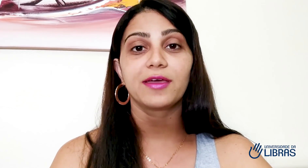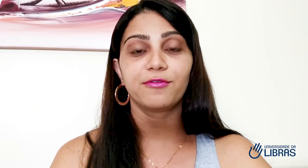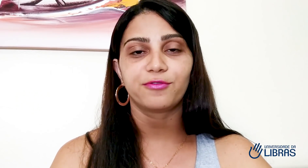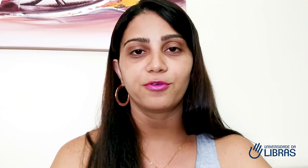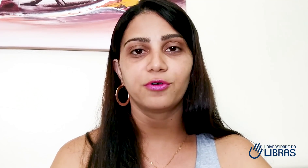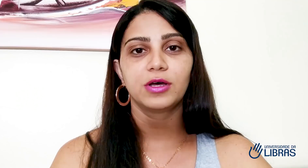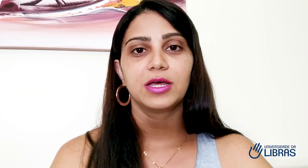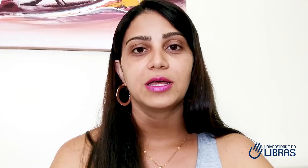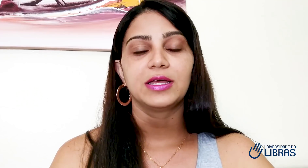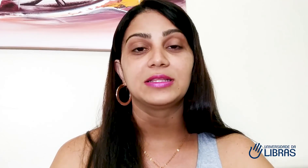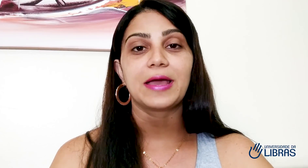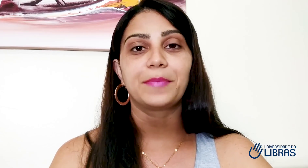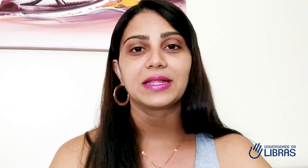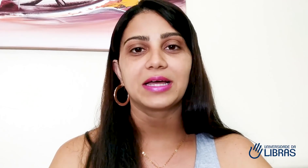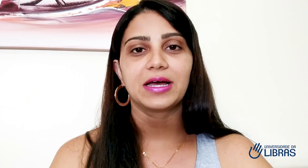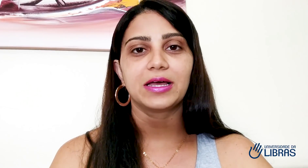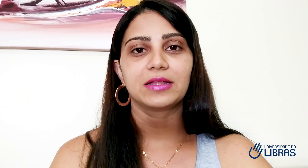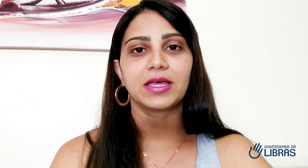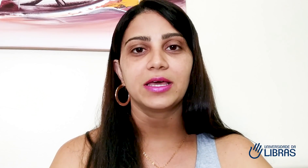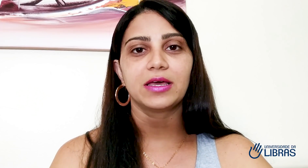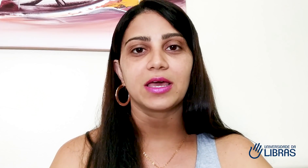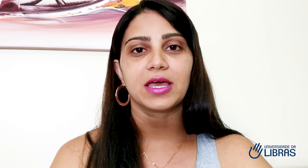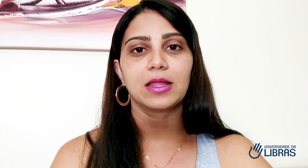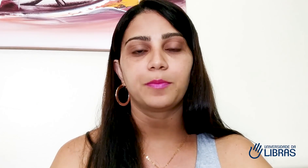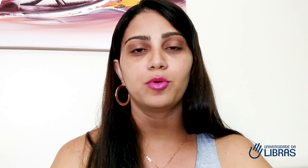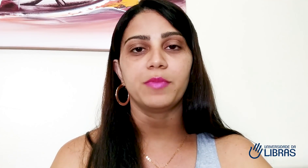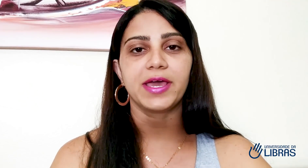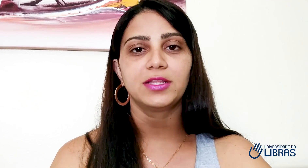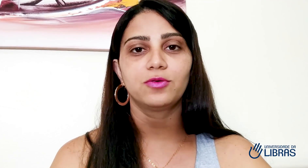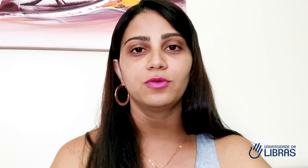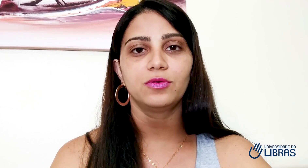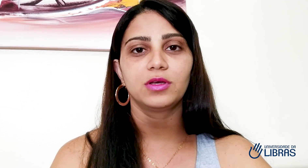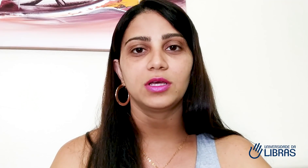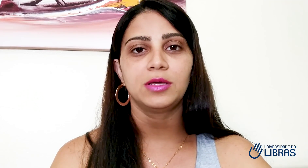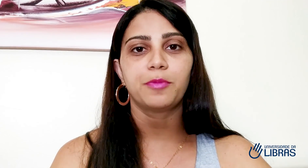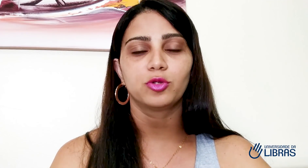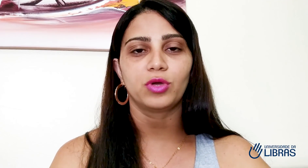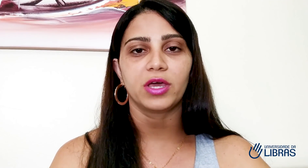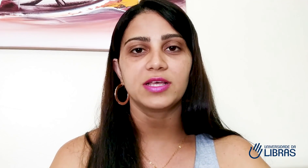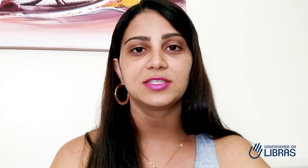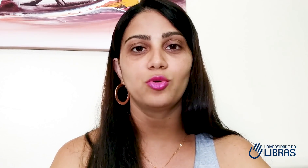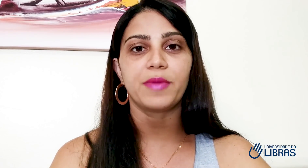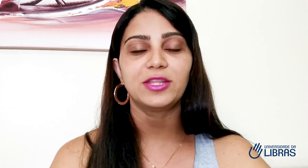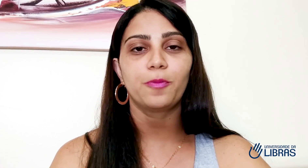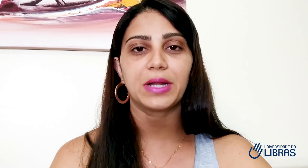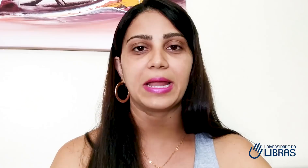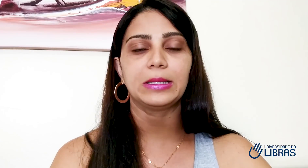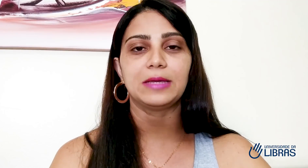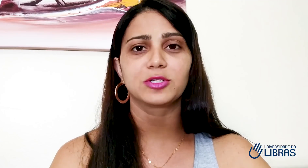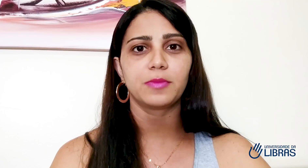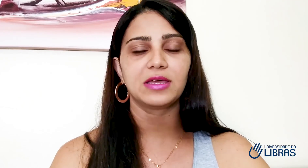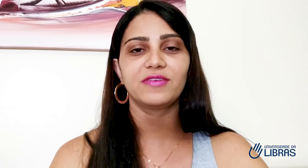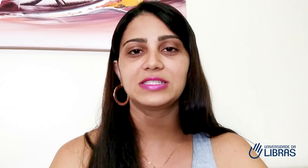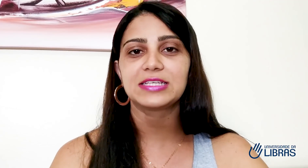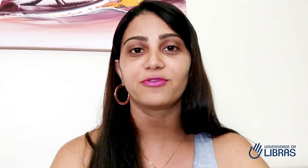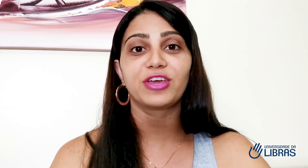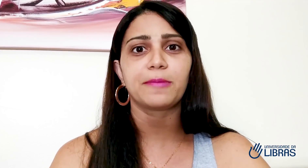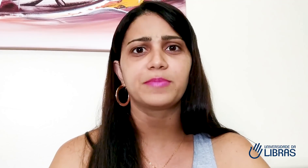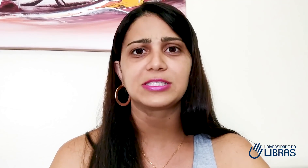eu vou interpretar, né, ela pro médico em português e do médico para ela em Libras, como é que vai ser isso? Eu fiquei assim um